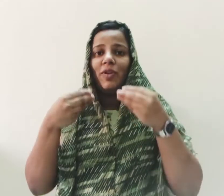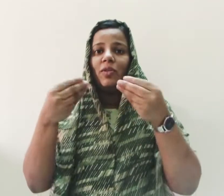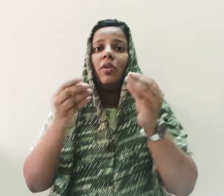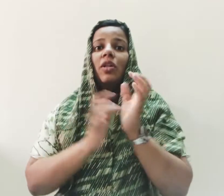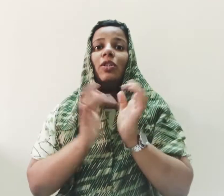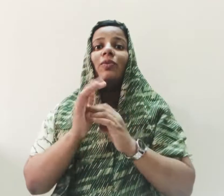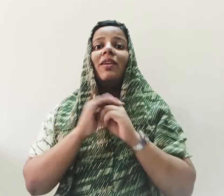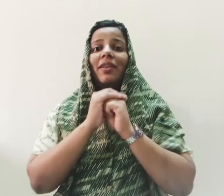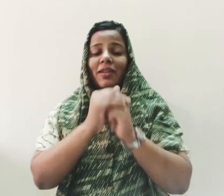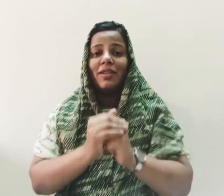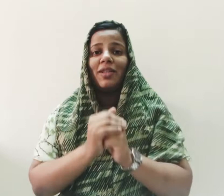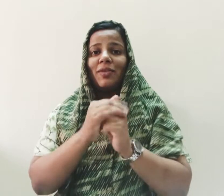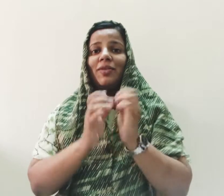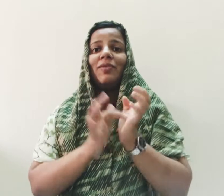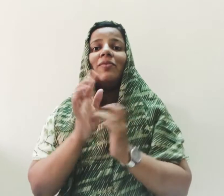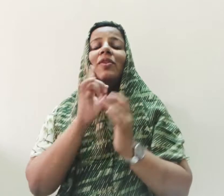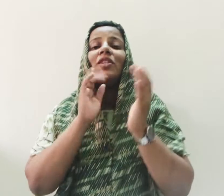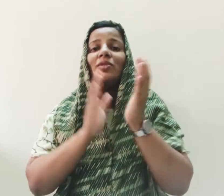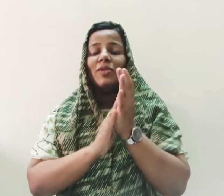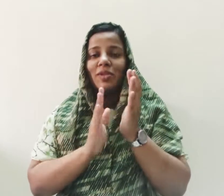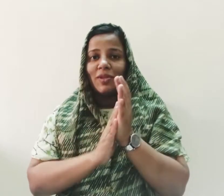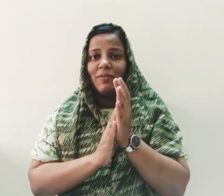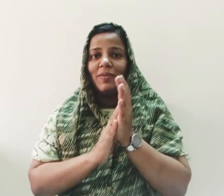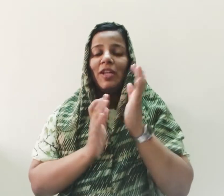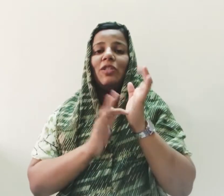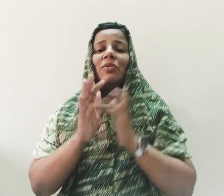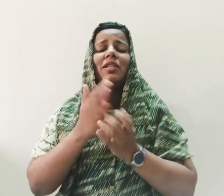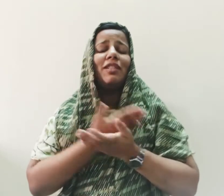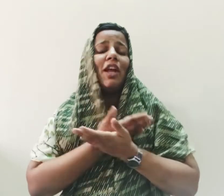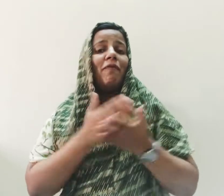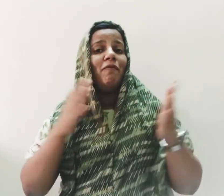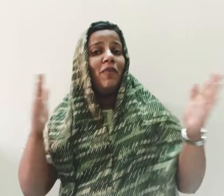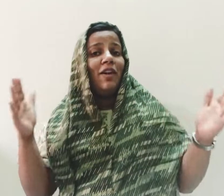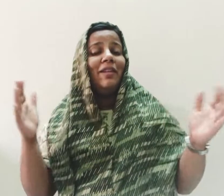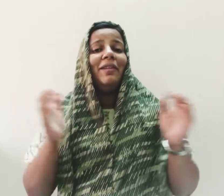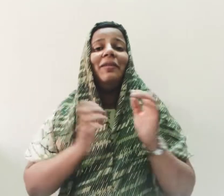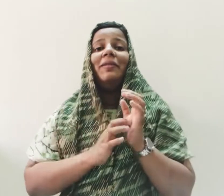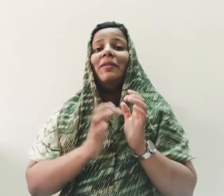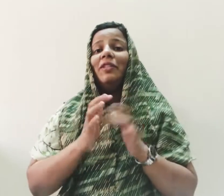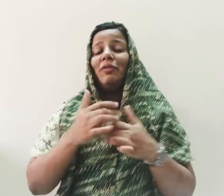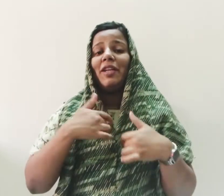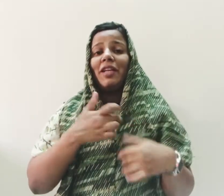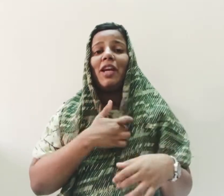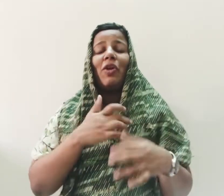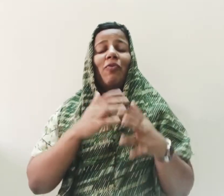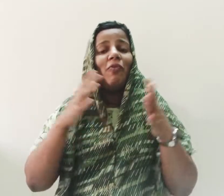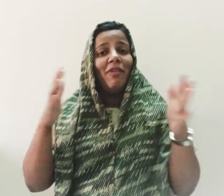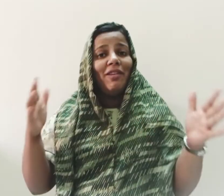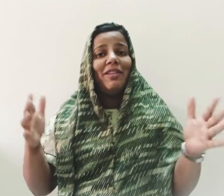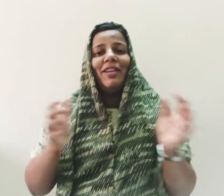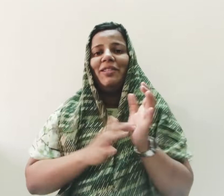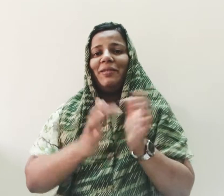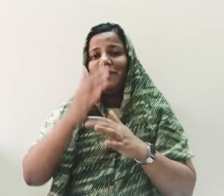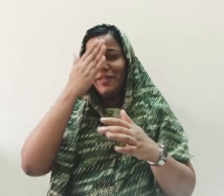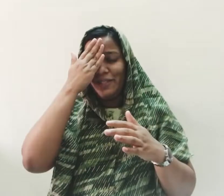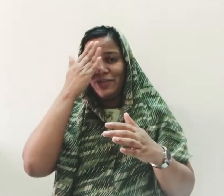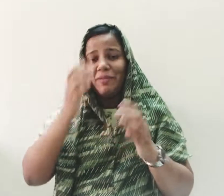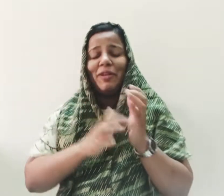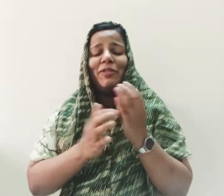ഞങ്ങളങ്ങേ ആരാധിക്കുന്നു, ഞങ്ങളങ്ങേ സ്തുതിക്കുന്ന കർത്താവെ. അങ്ങയുടെ സ്നേഹം വലുതാകിയാൽ, അങ്ങയുടെ ഞങ്ങളോടുള്ള കരുണ വലുതാകിയാൽ സ്തോത്രം, അങ്ങയുടെ